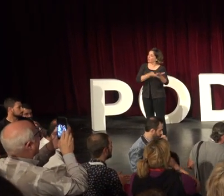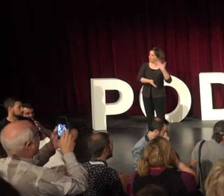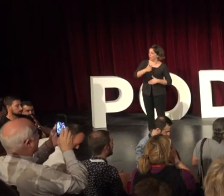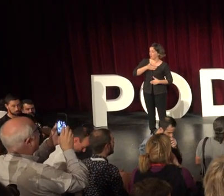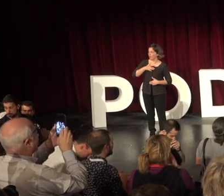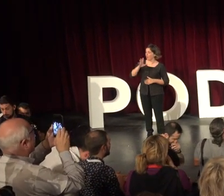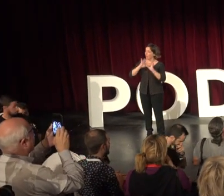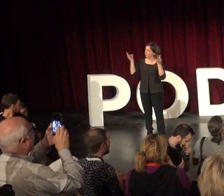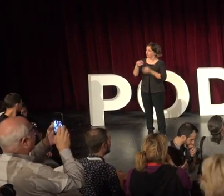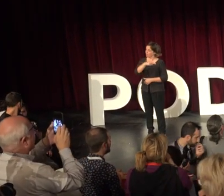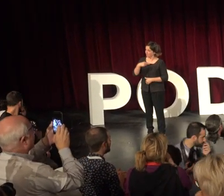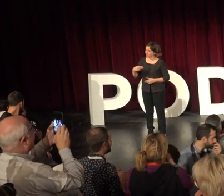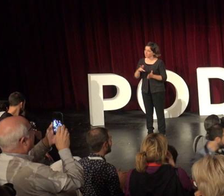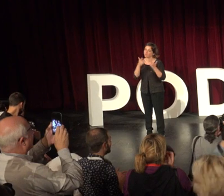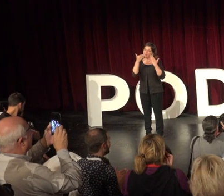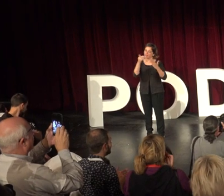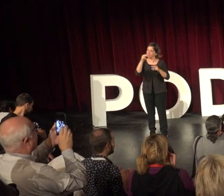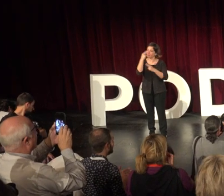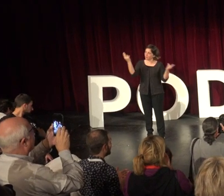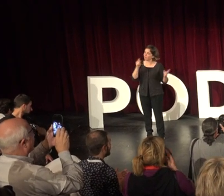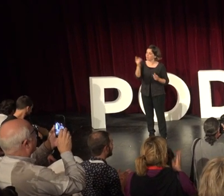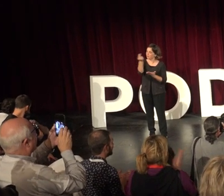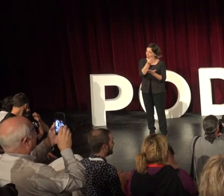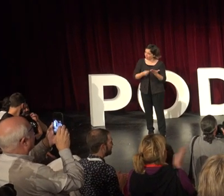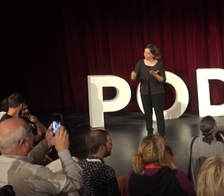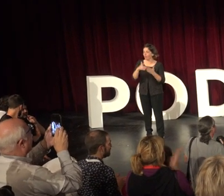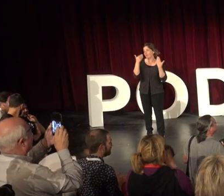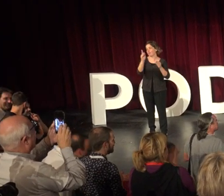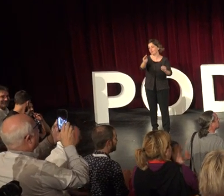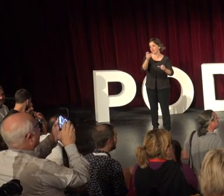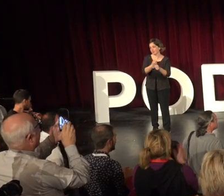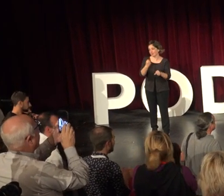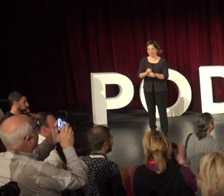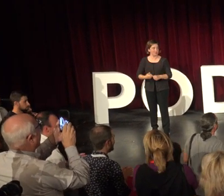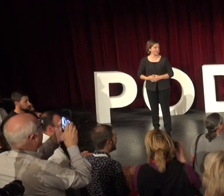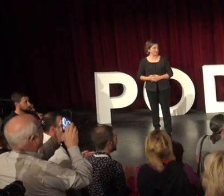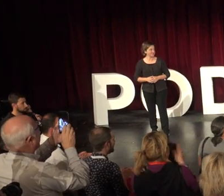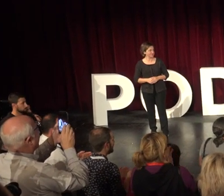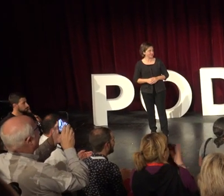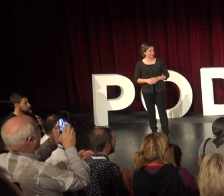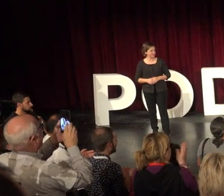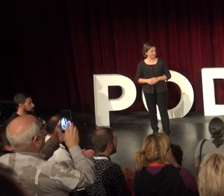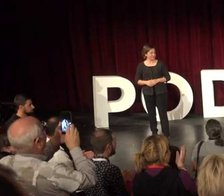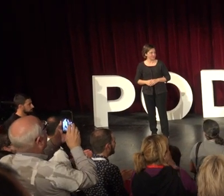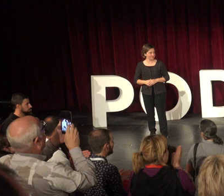de Podemos Cantabria, y bueno, queremos agradecerle también públicamente. Y ahora, bueno, otro